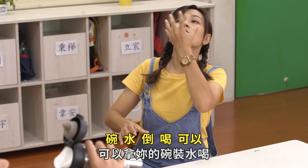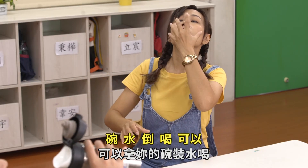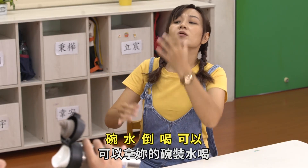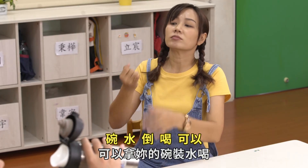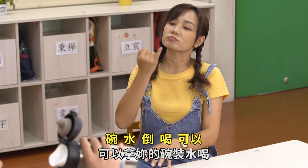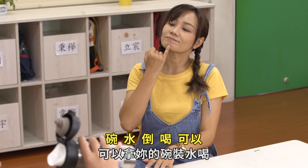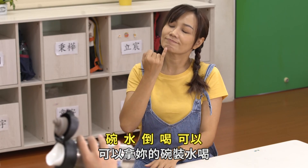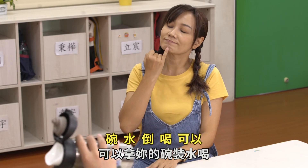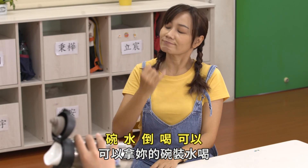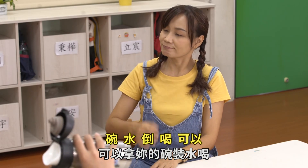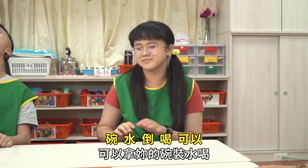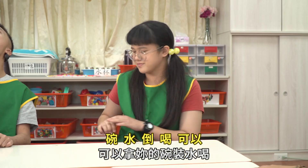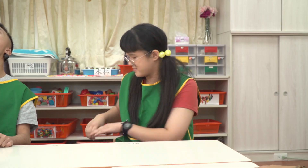喝。